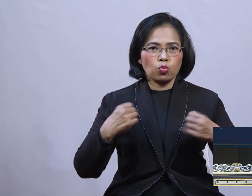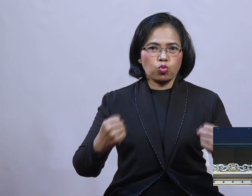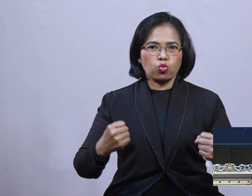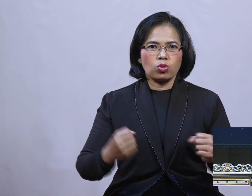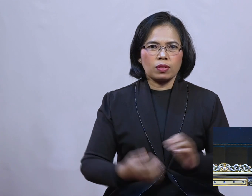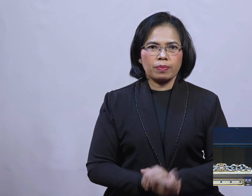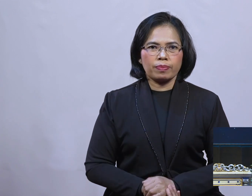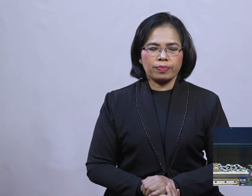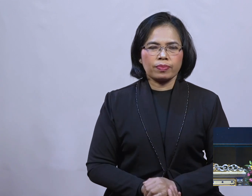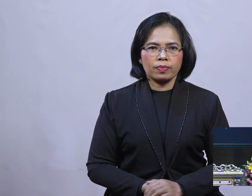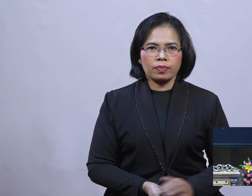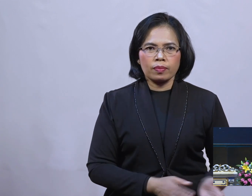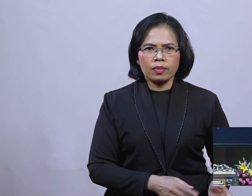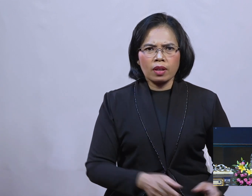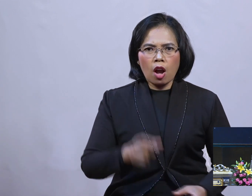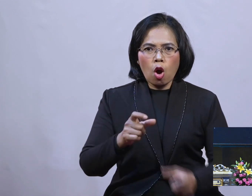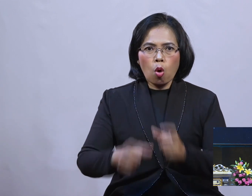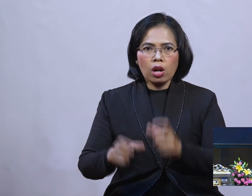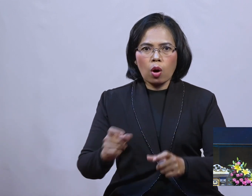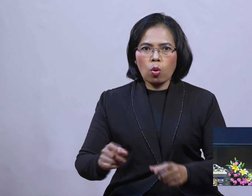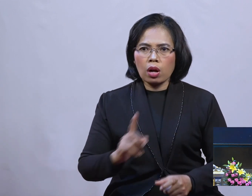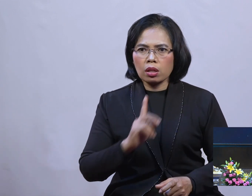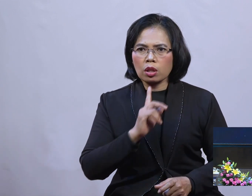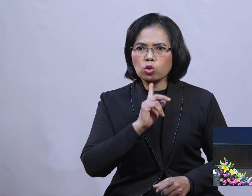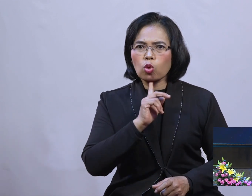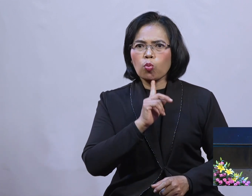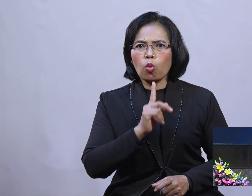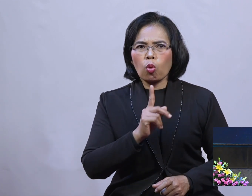Hai orang-orang yang angkuh dan orang yang sombong